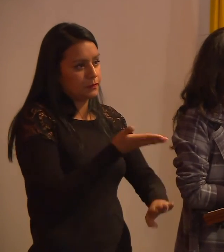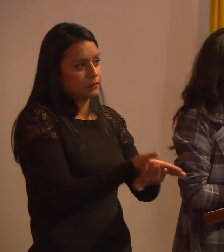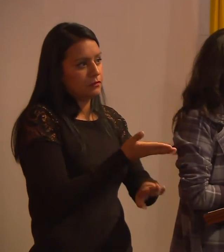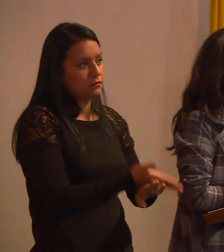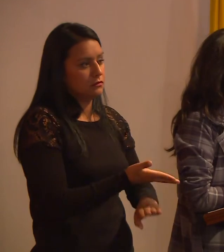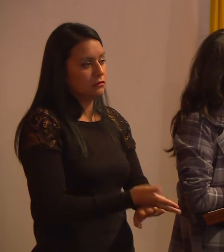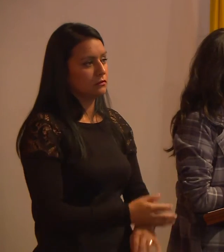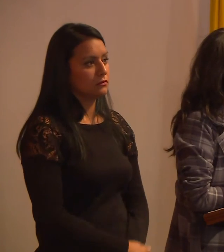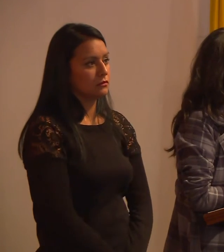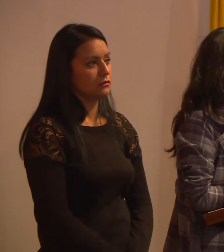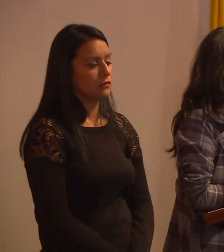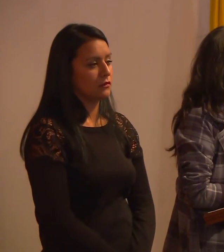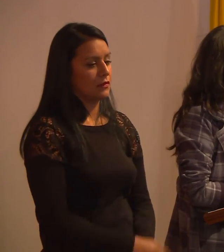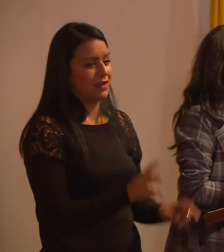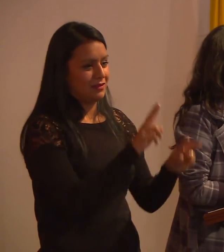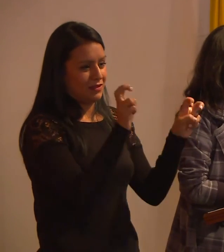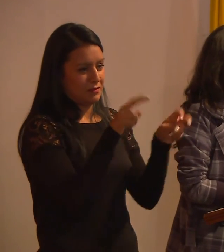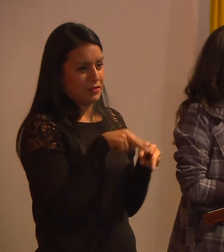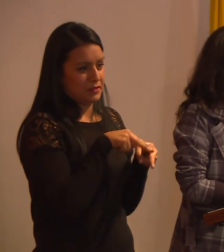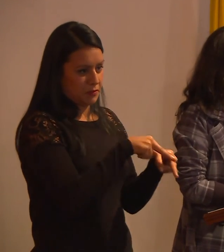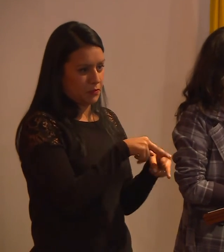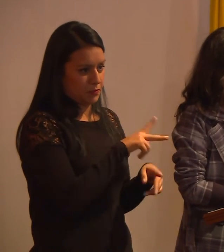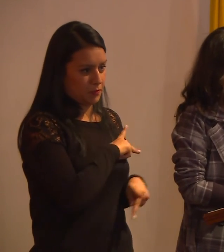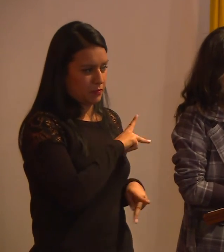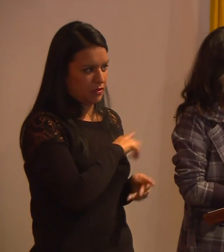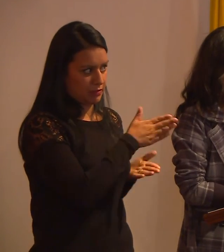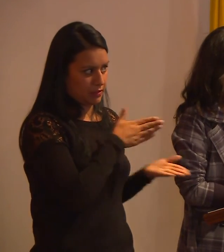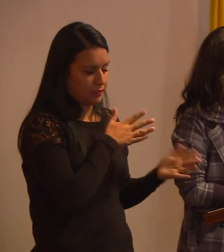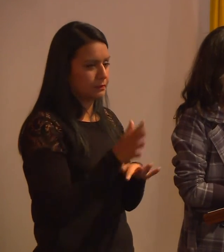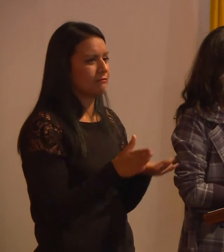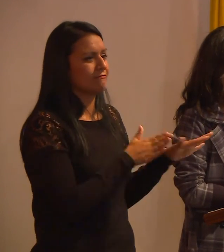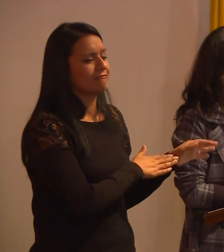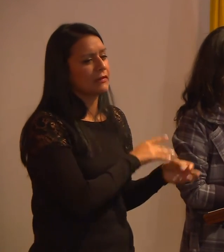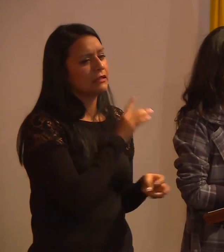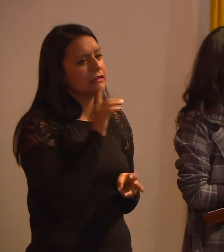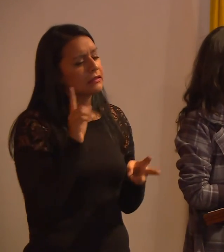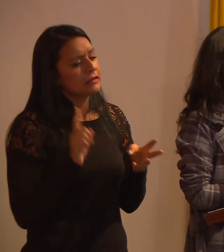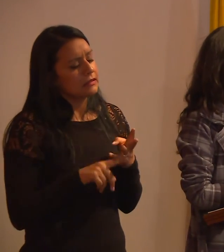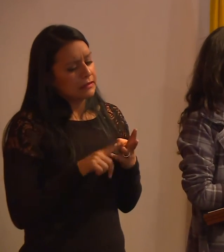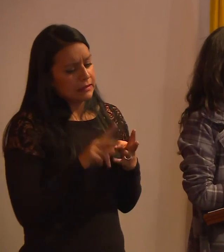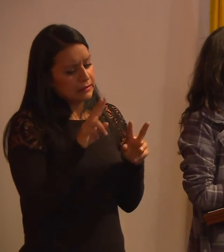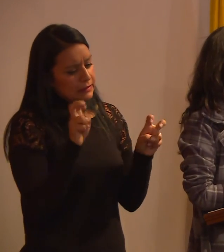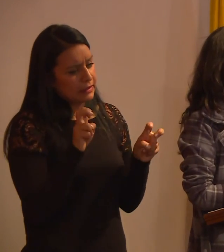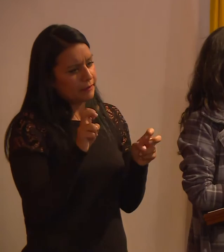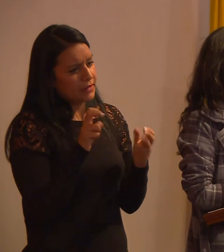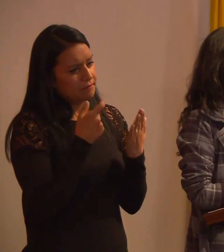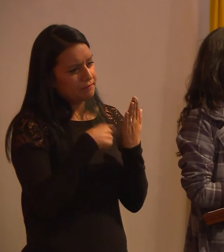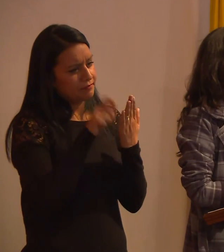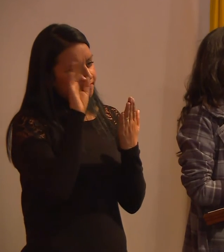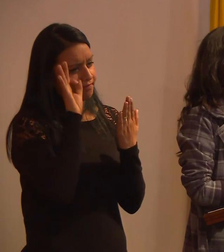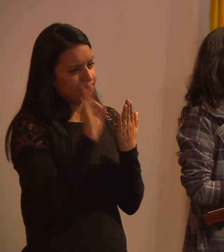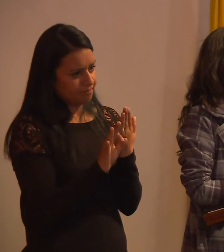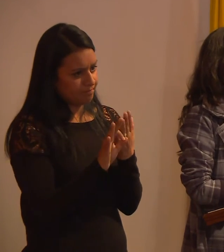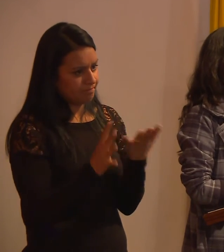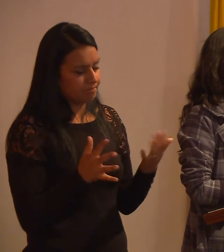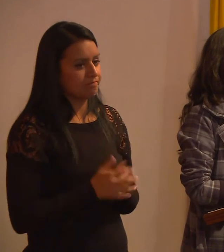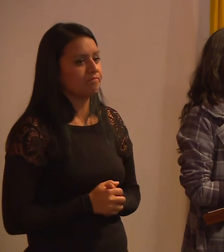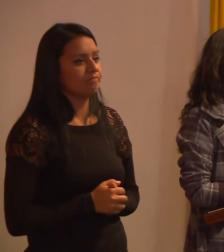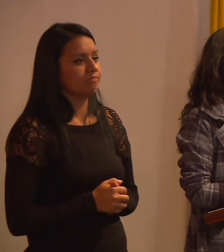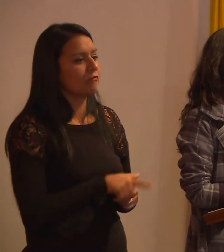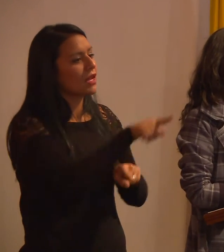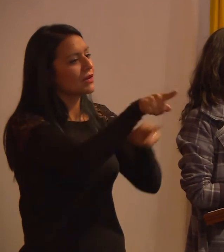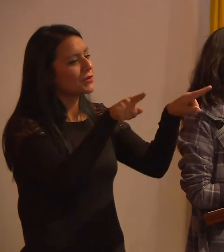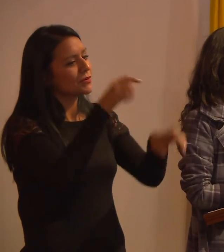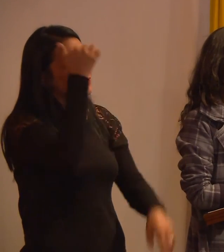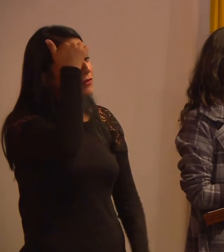con el tema de los recursos propios. Y finalmente un asunto que sí quisiera decir en relación con la acreditación, es que muchos de nosotros,